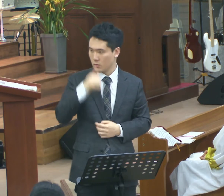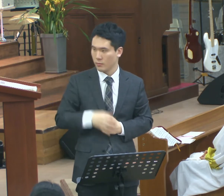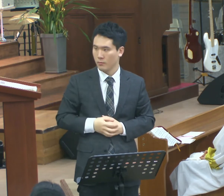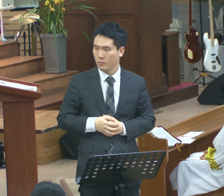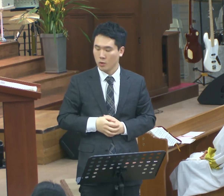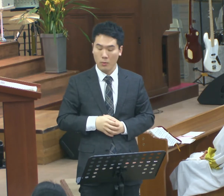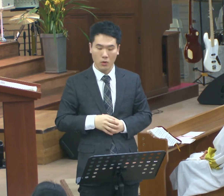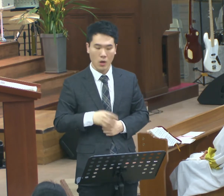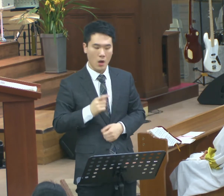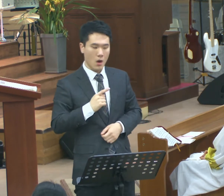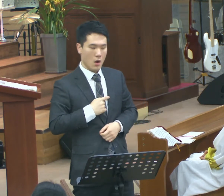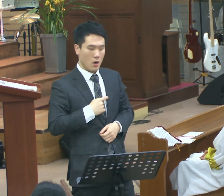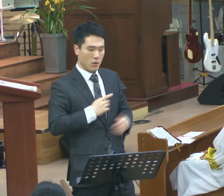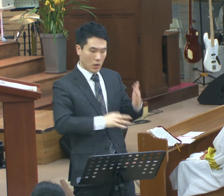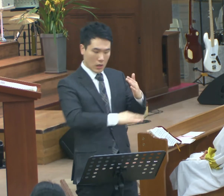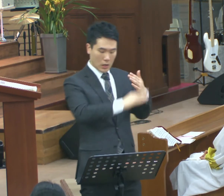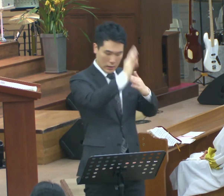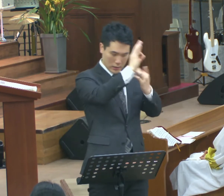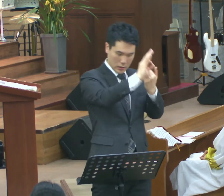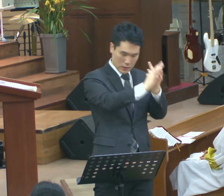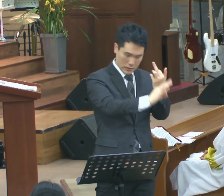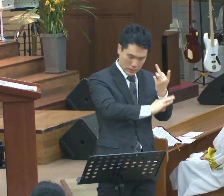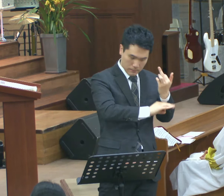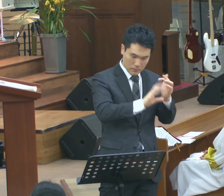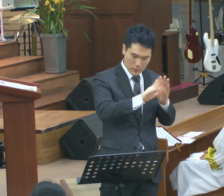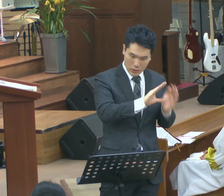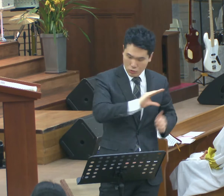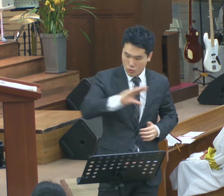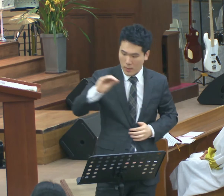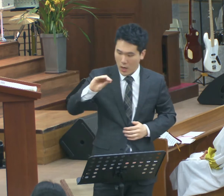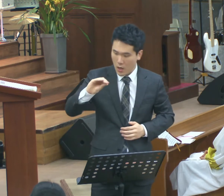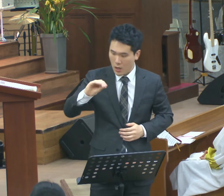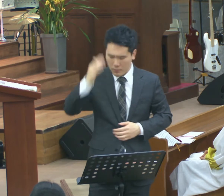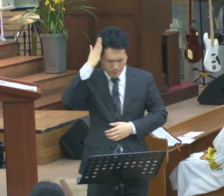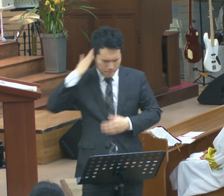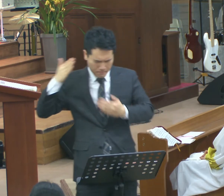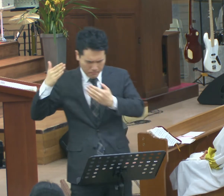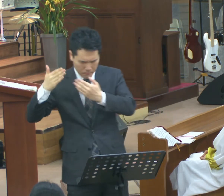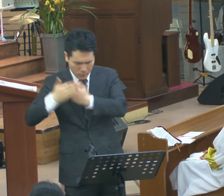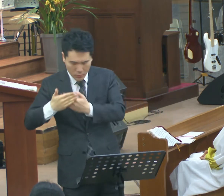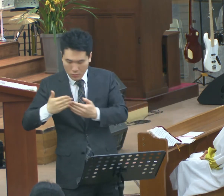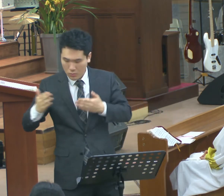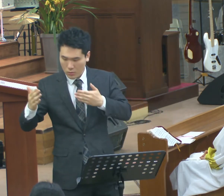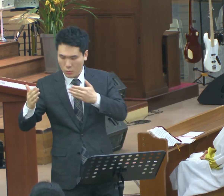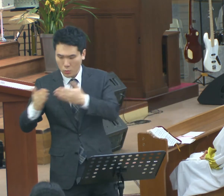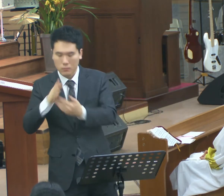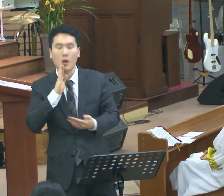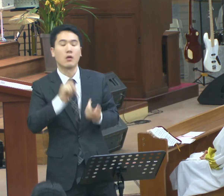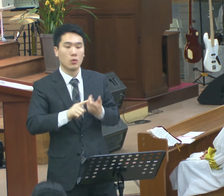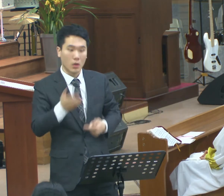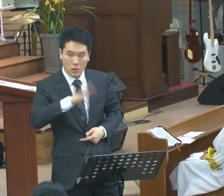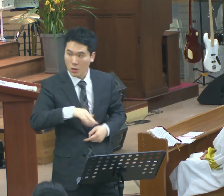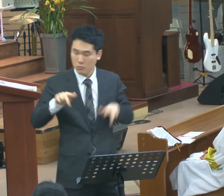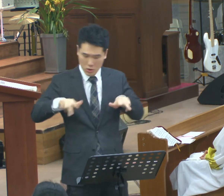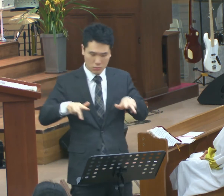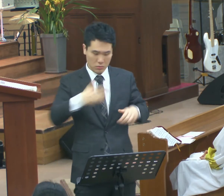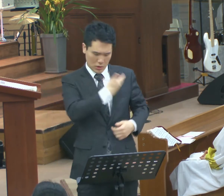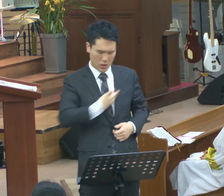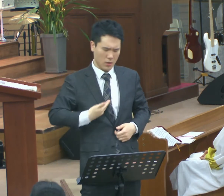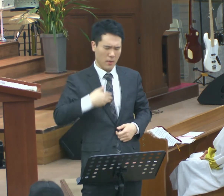금방 가야 되는데 지금 새벽 3시 될 때까지도 주님이 오실 때까지 아직도 헤매고 있는 거예요. 앞으로 못 나가고 바람